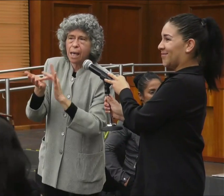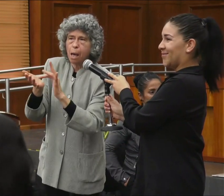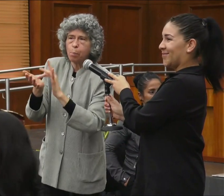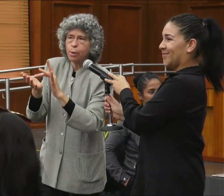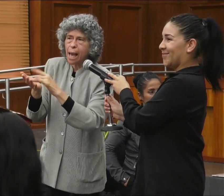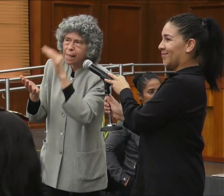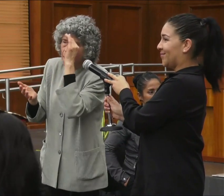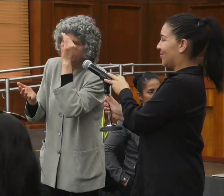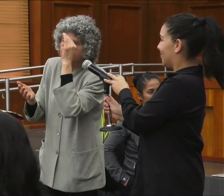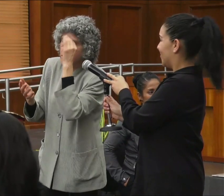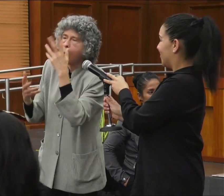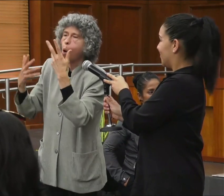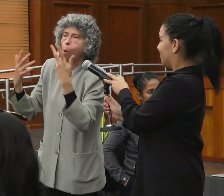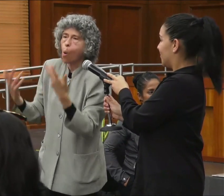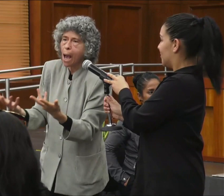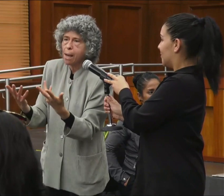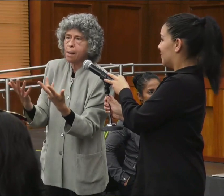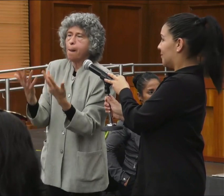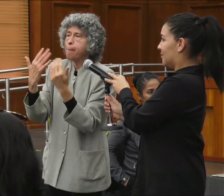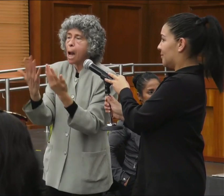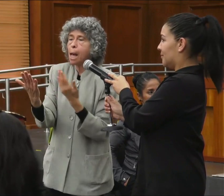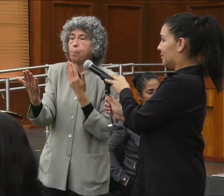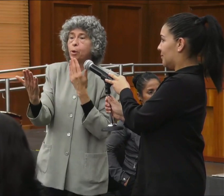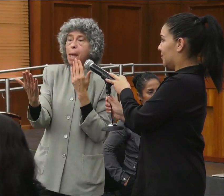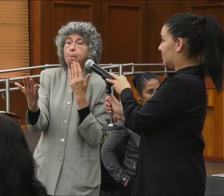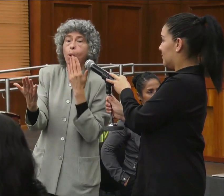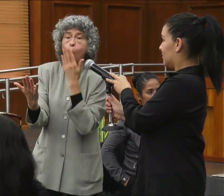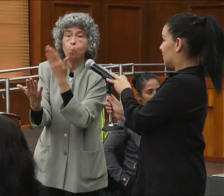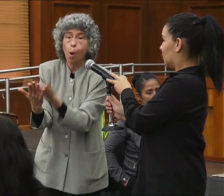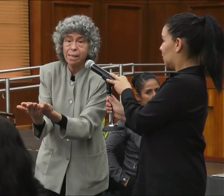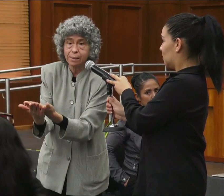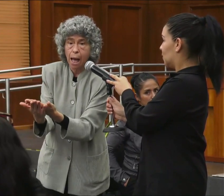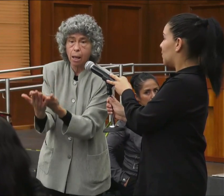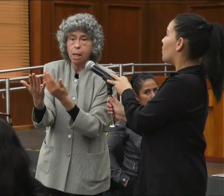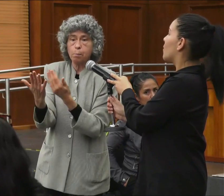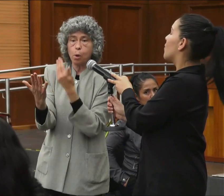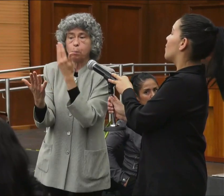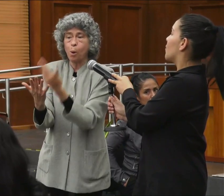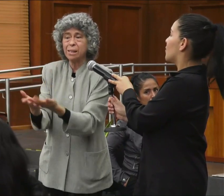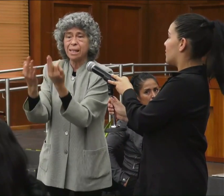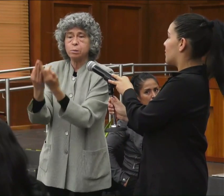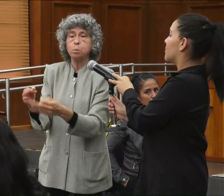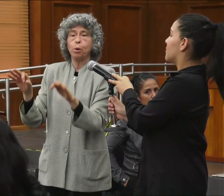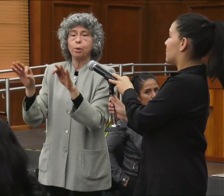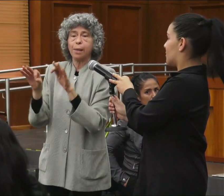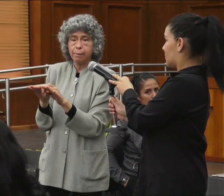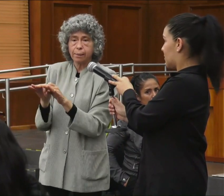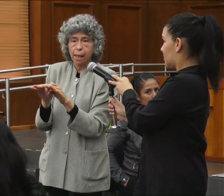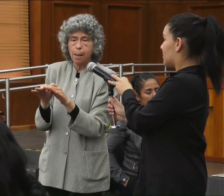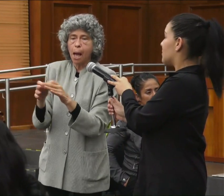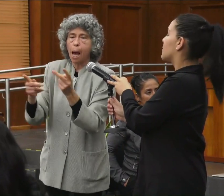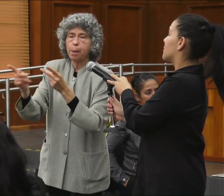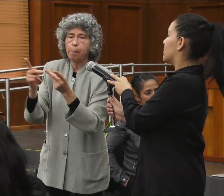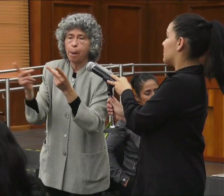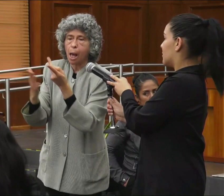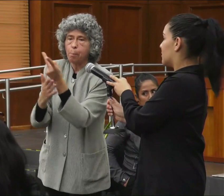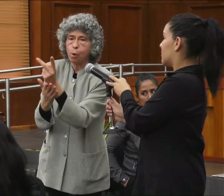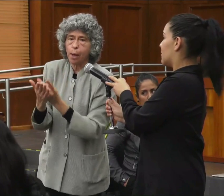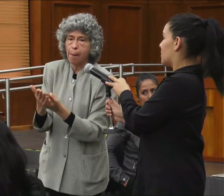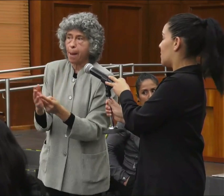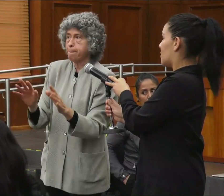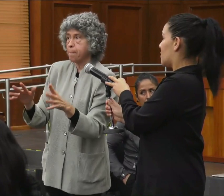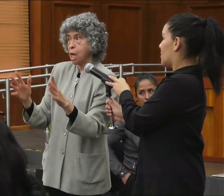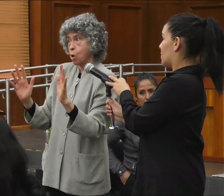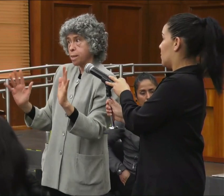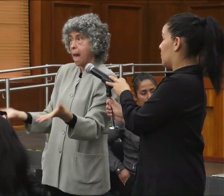Hay que apoyar, hay que pensar cuál para poner propuesta. Propuesta es importante a preparar